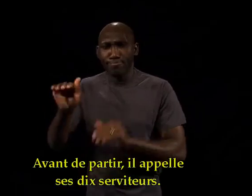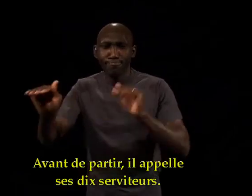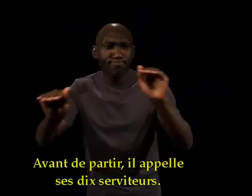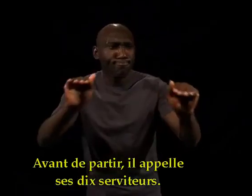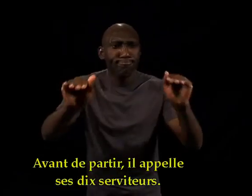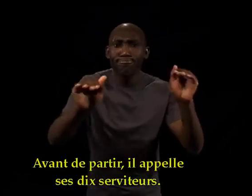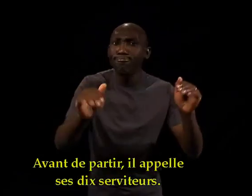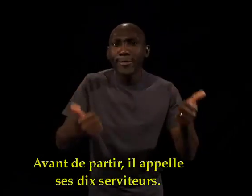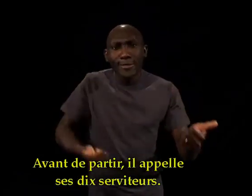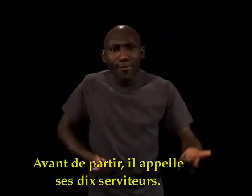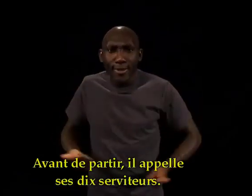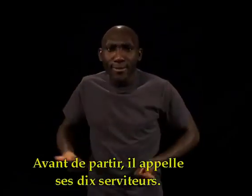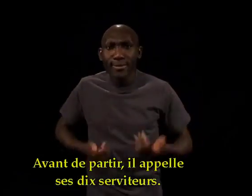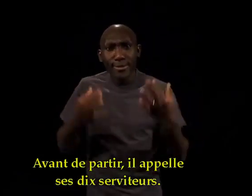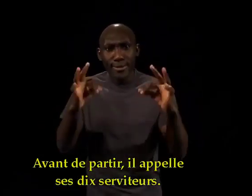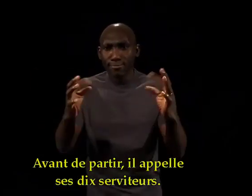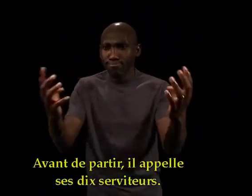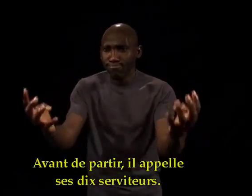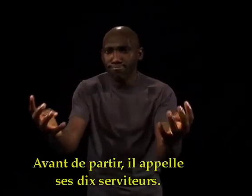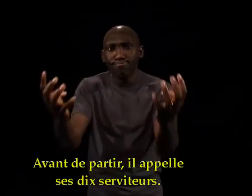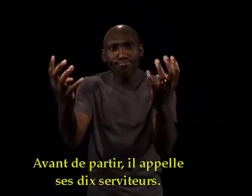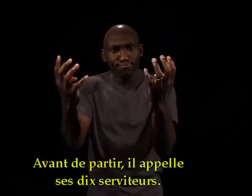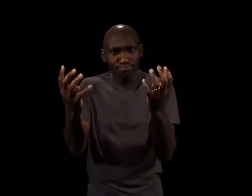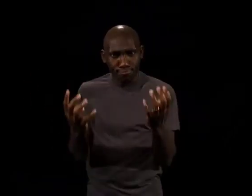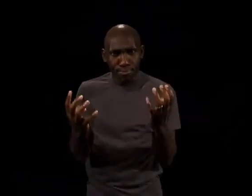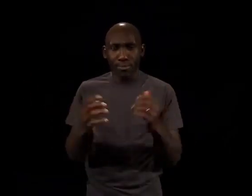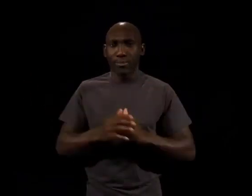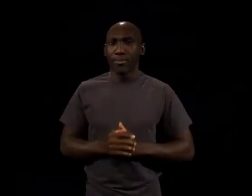Avant de partir, il appelle ses 10 serviteurs.